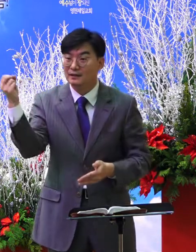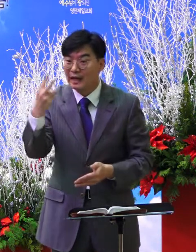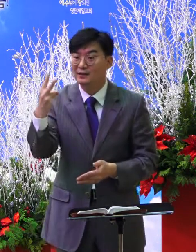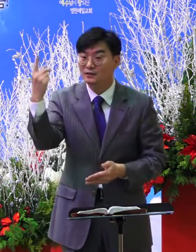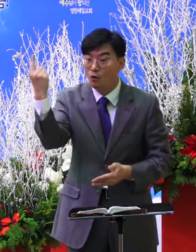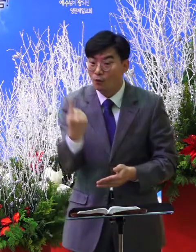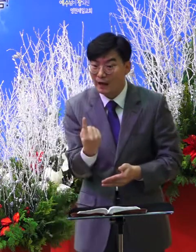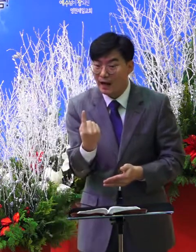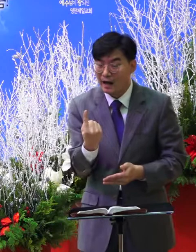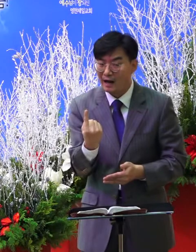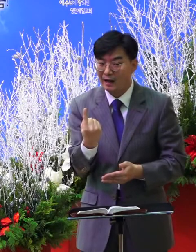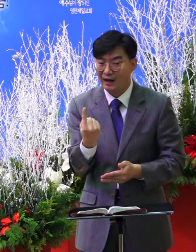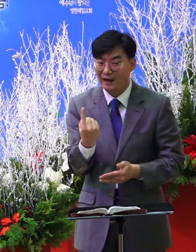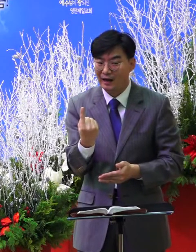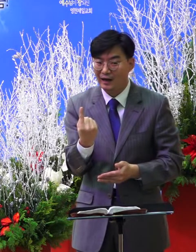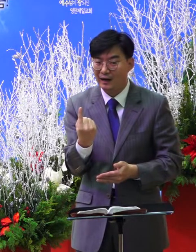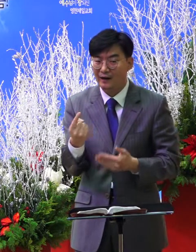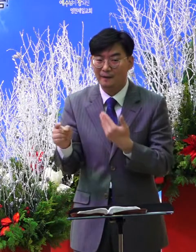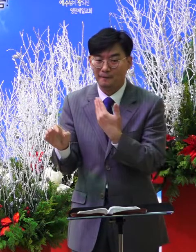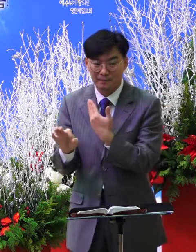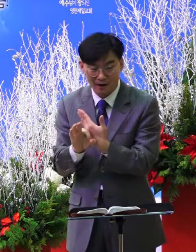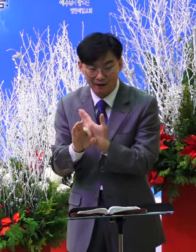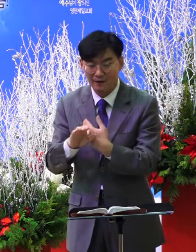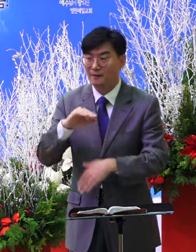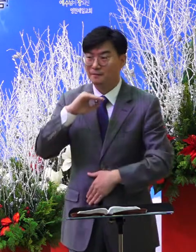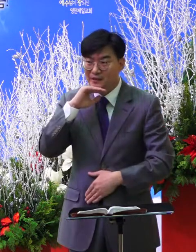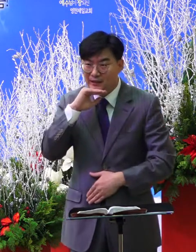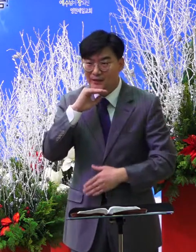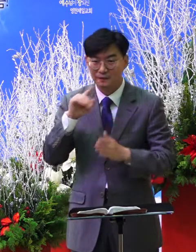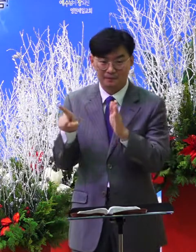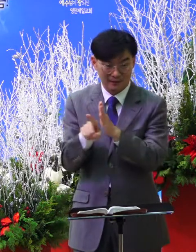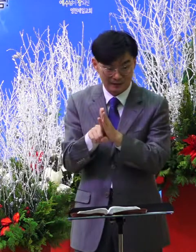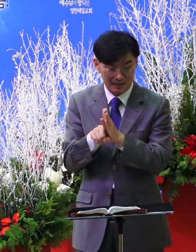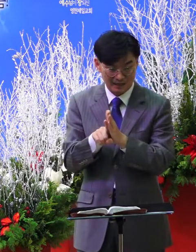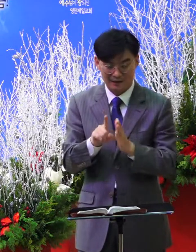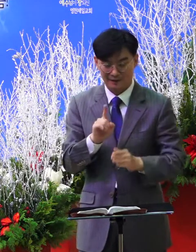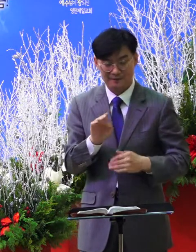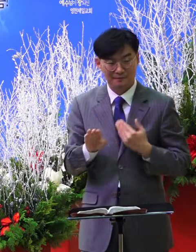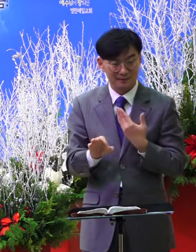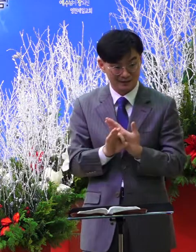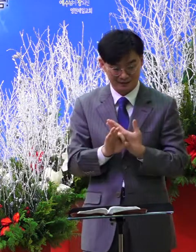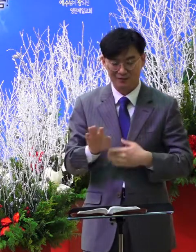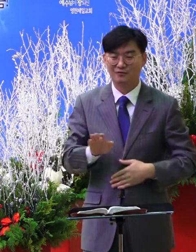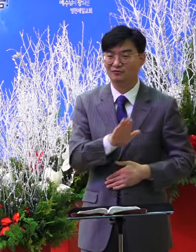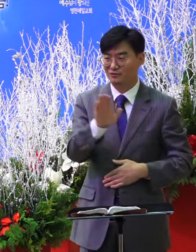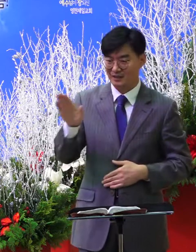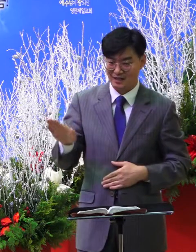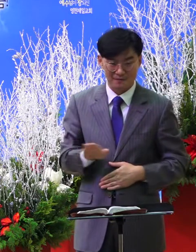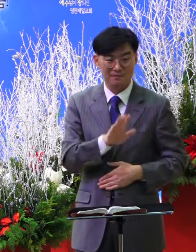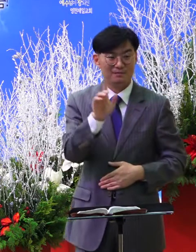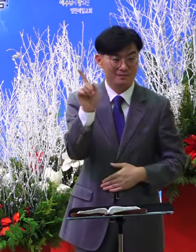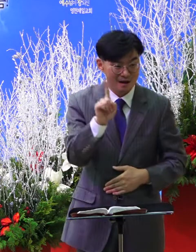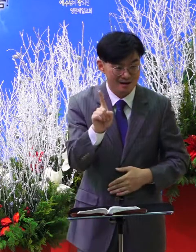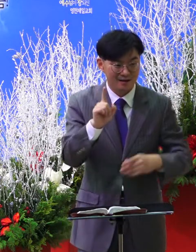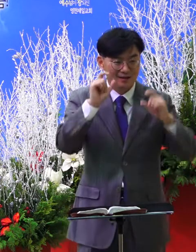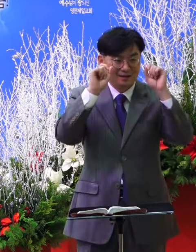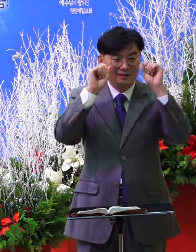합니까? 이런 질문을 하게 되죠. 오늘 본문의 말씀을 근거로 해서 보면 깨어 있어야 한다는